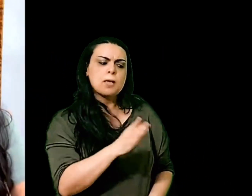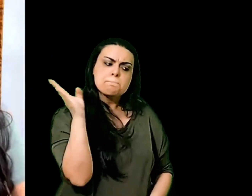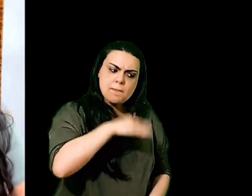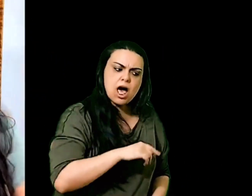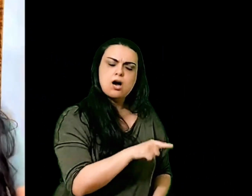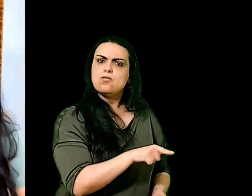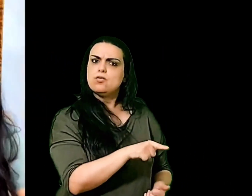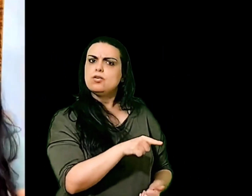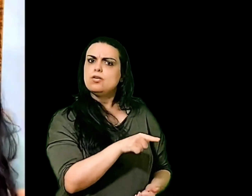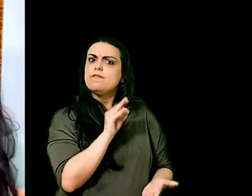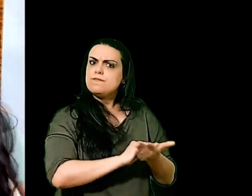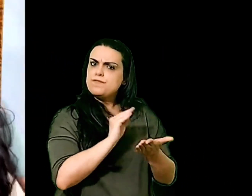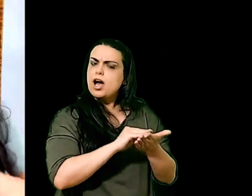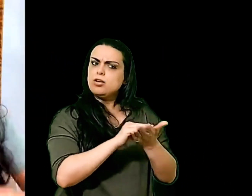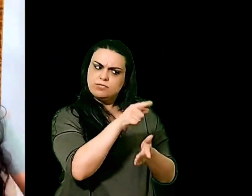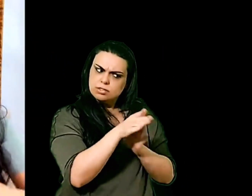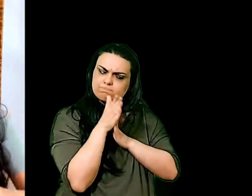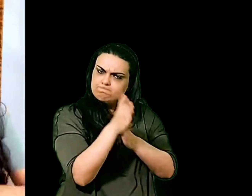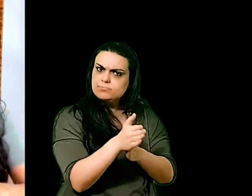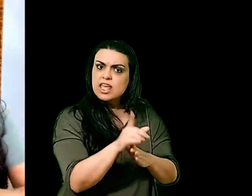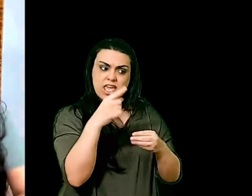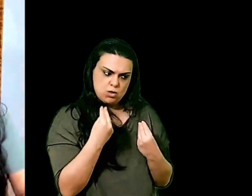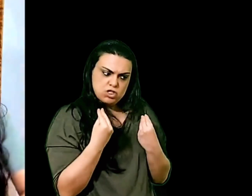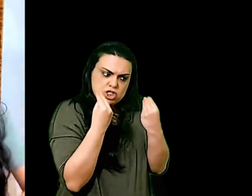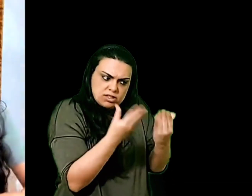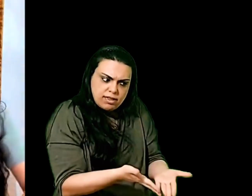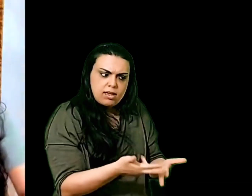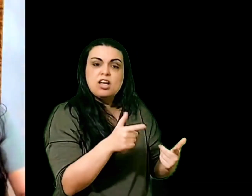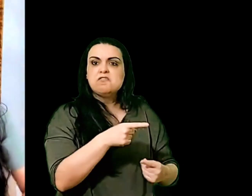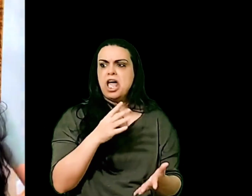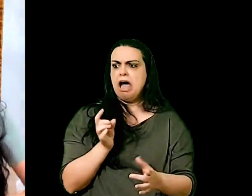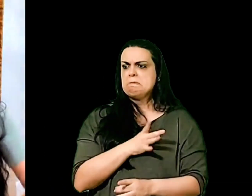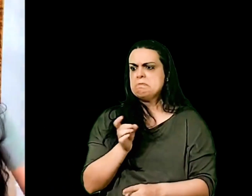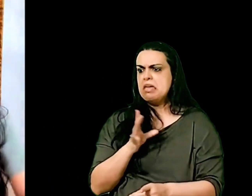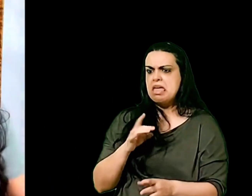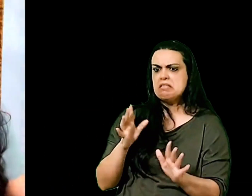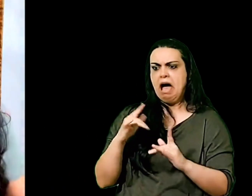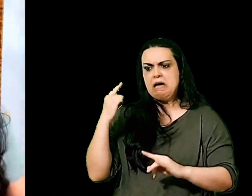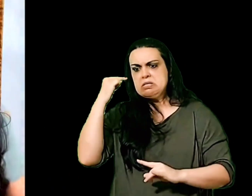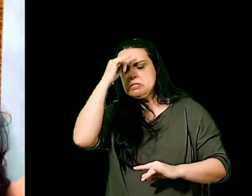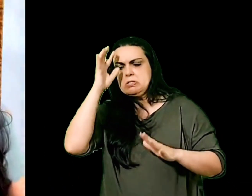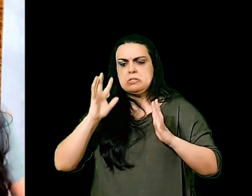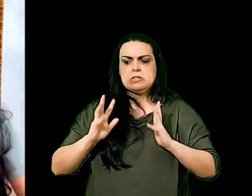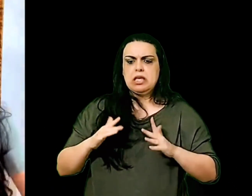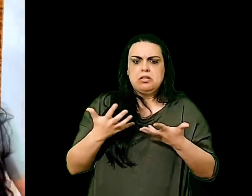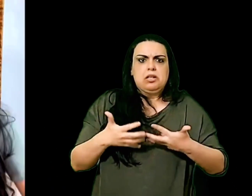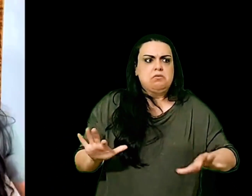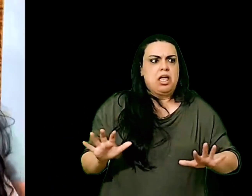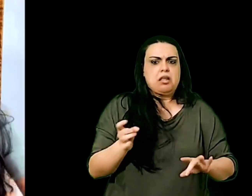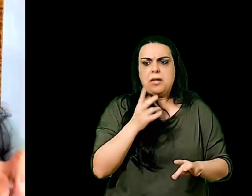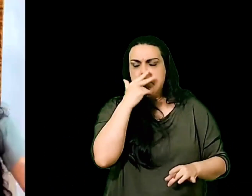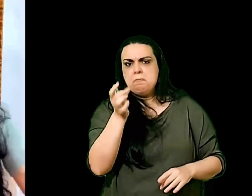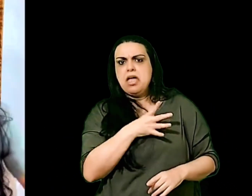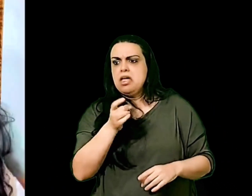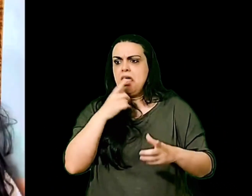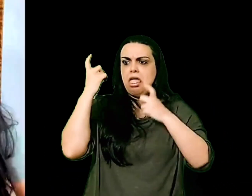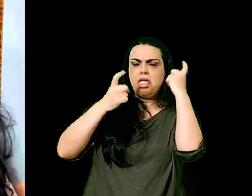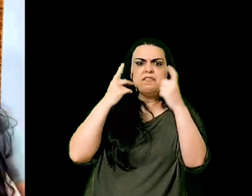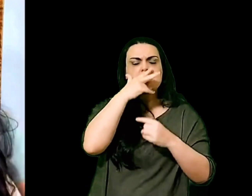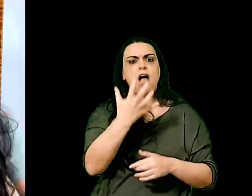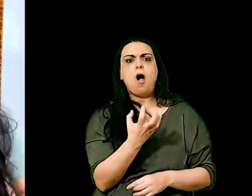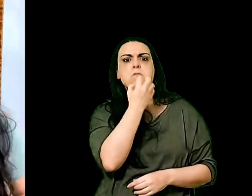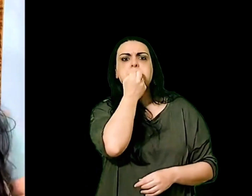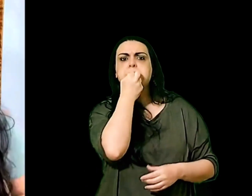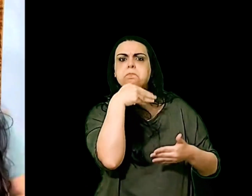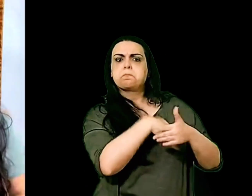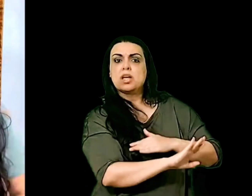infiel. Porque o talento que eu te dei, você está usando a justificativa do zelo, da santidade, da religiosidade, para não avançar, para não confrontar seus medos,